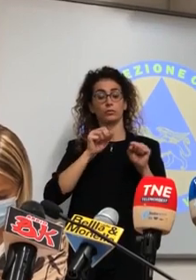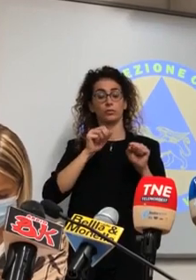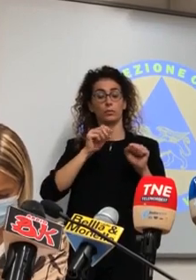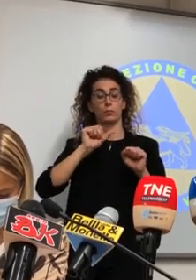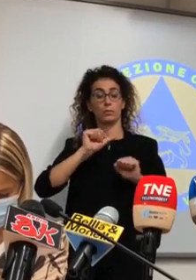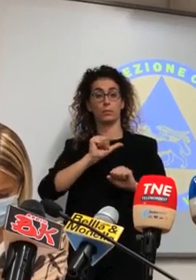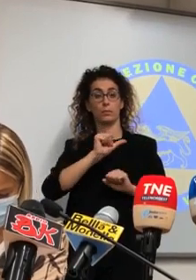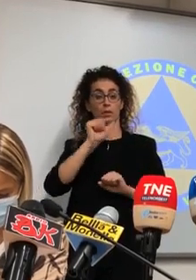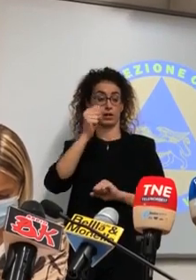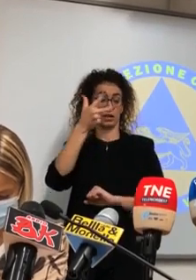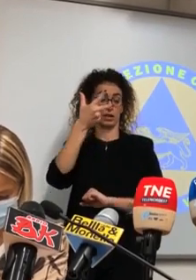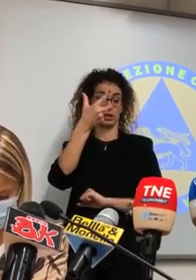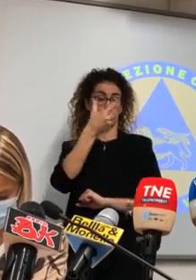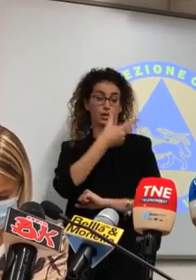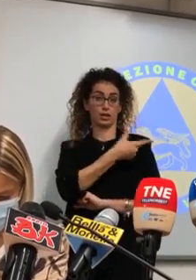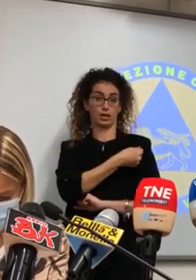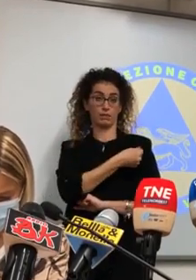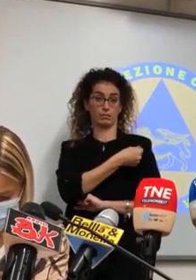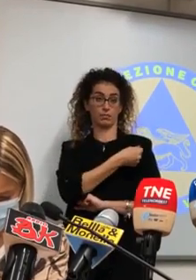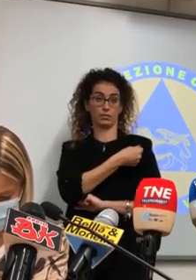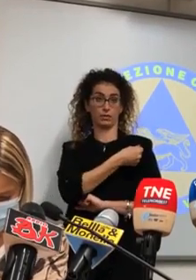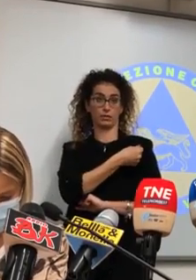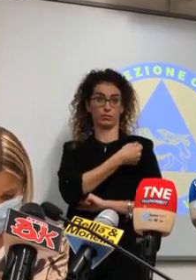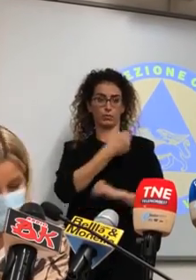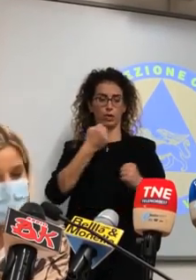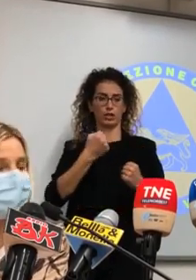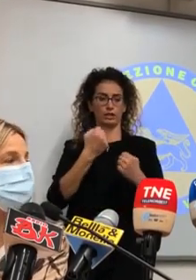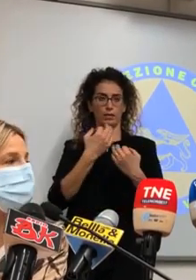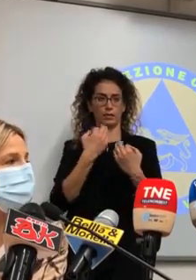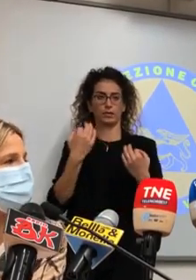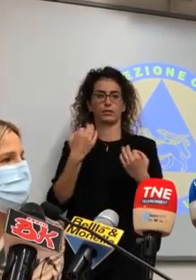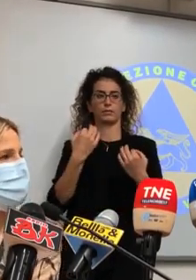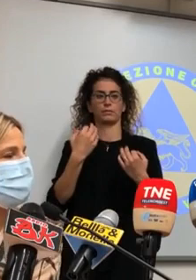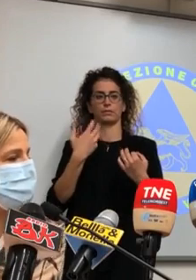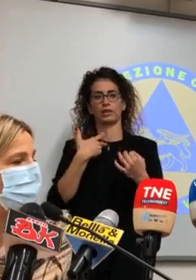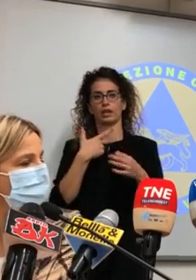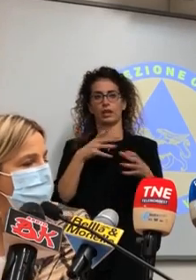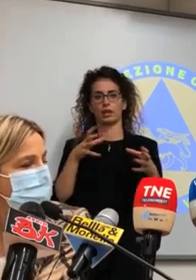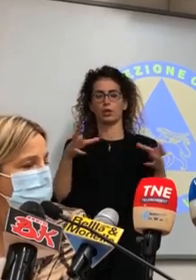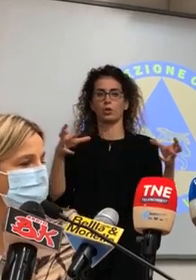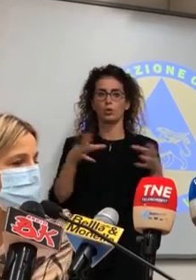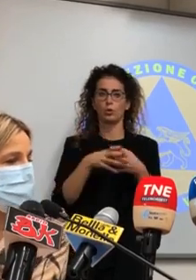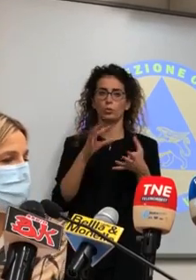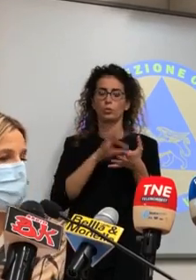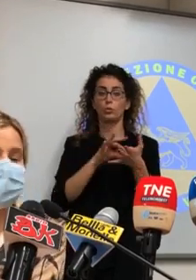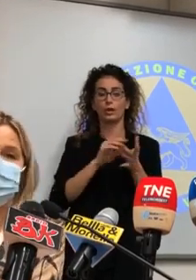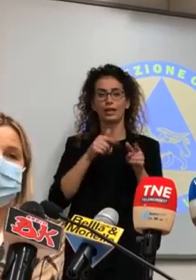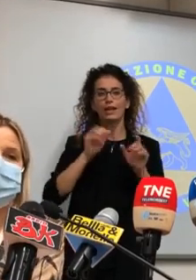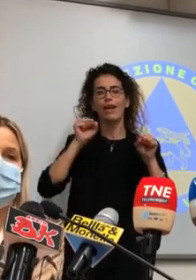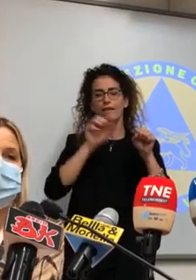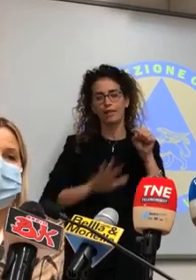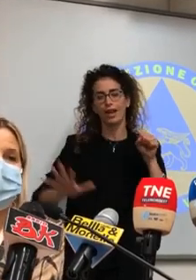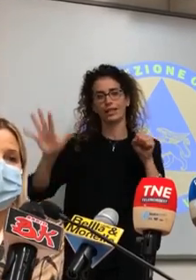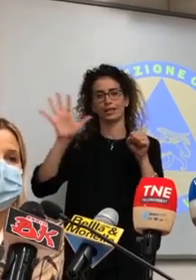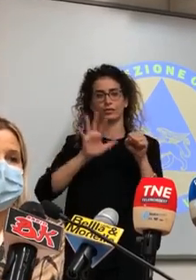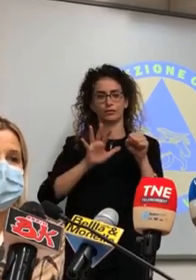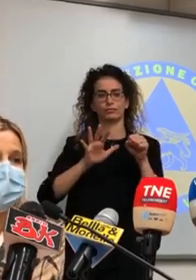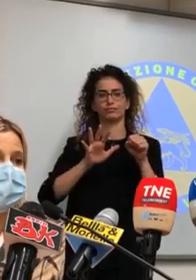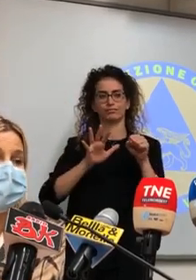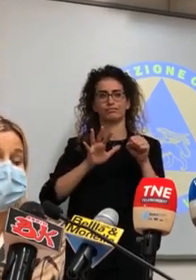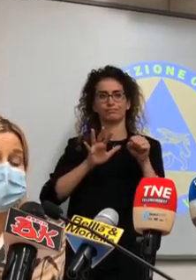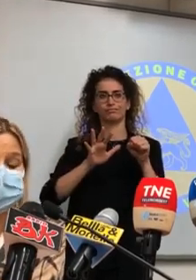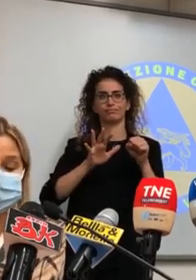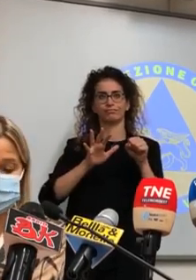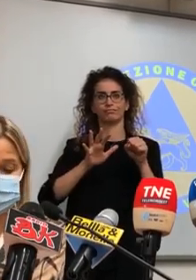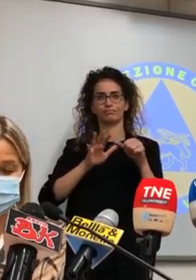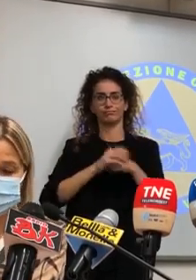vaccinato per come performance, parlavano ad esempio del corpo insegnante, eccetera, sono proprio i veneti. È uscita Gimbel stamattina